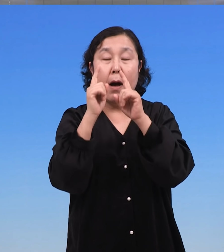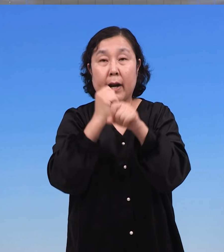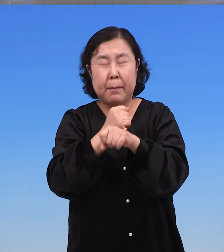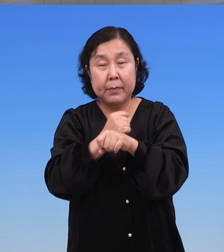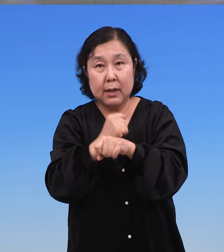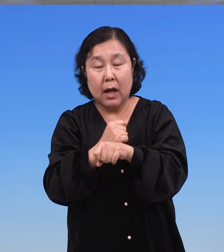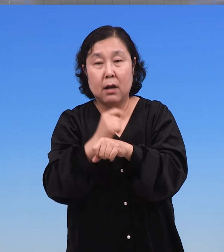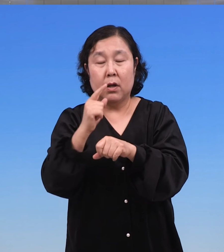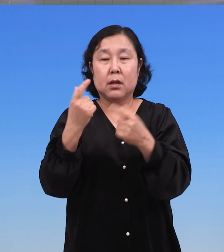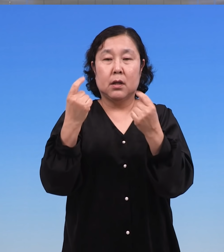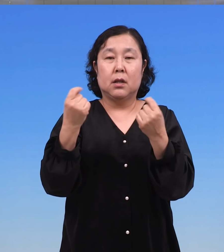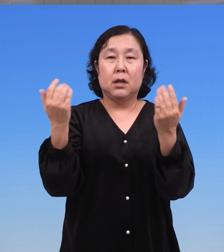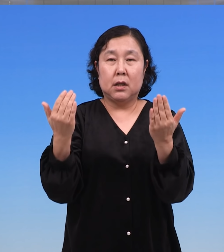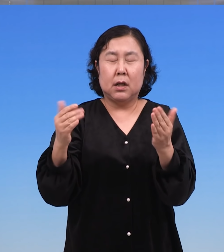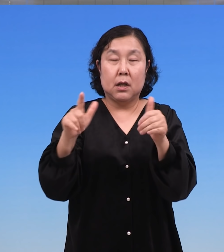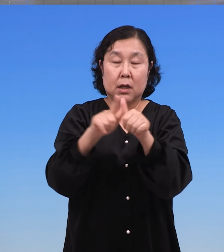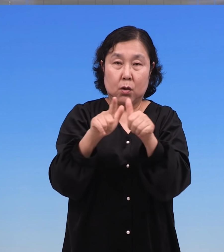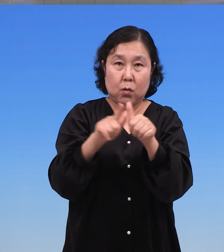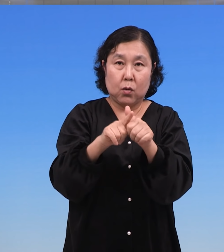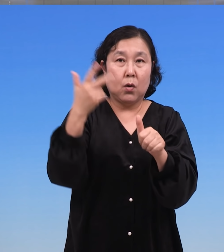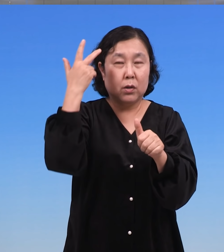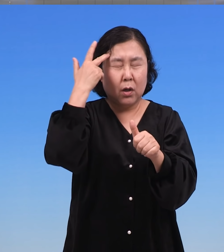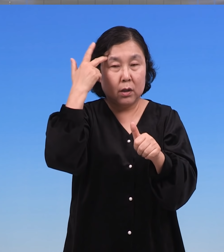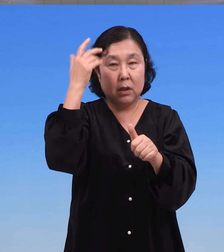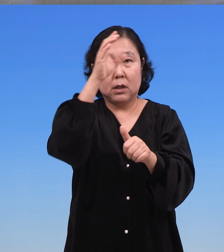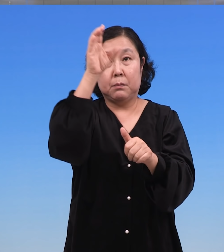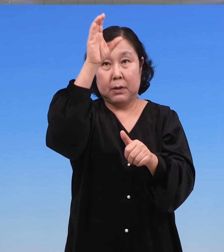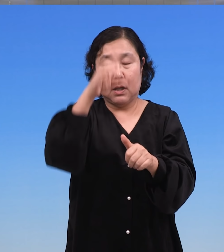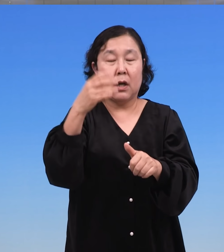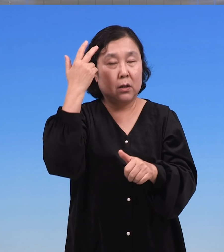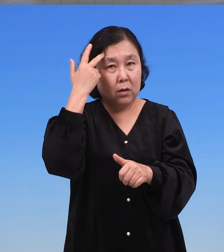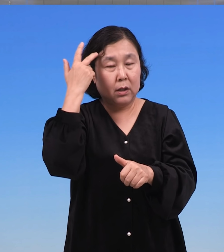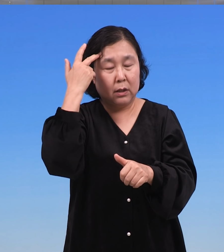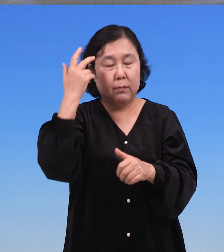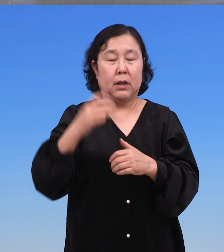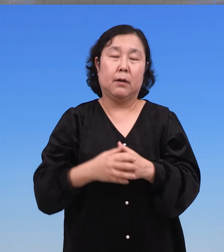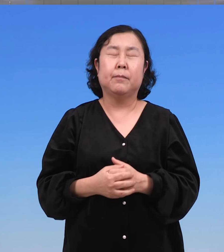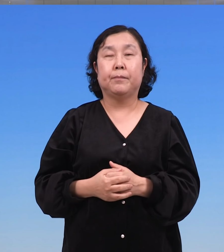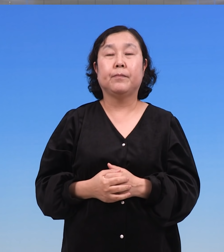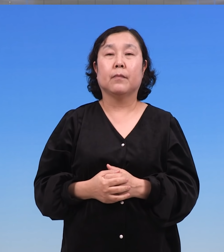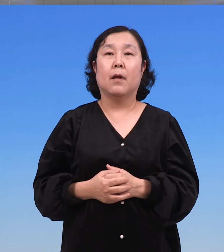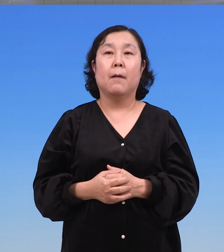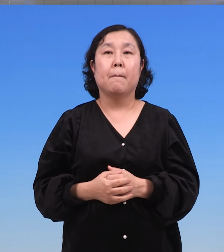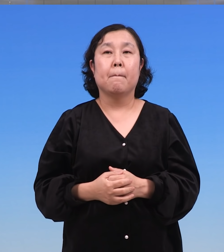이런 것들이 다 기독교 정신, 이런 것들이 다 십자가 정신 아닙니까?